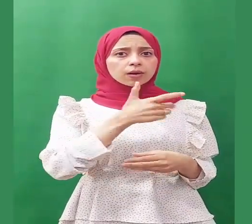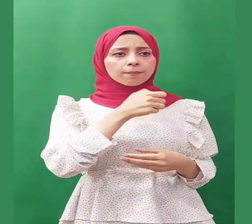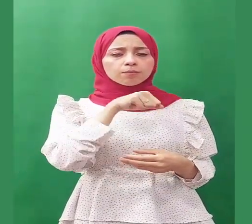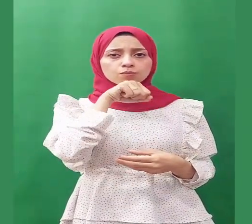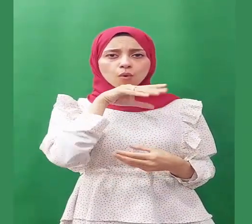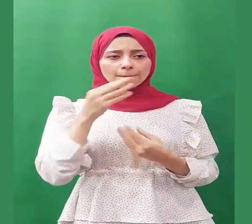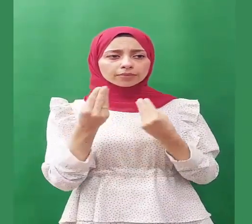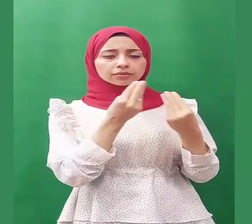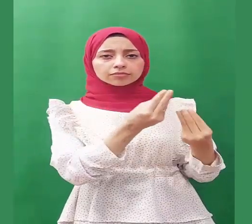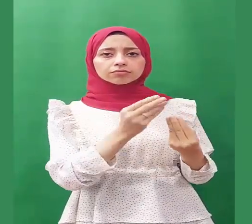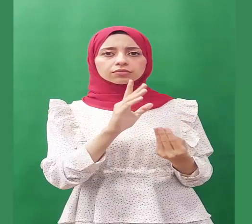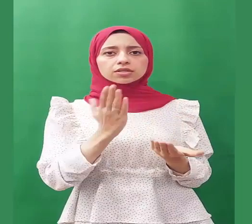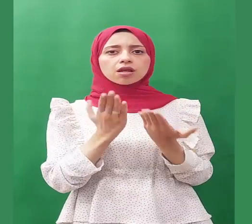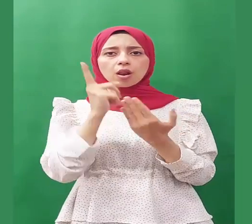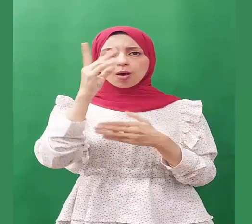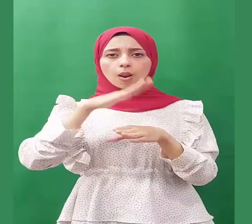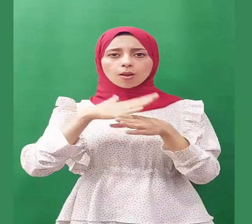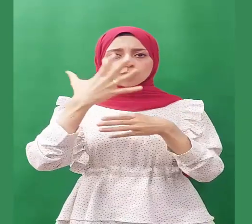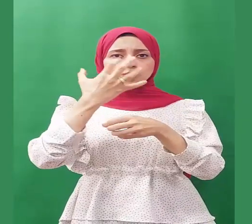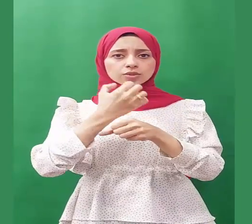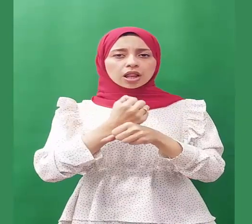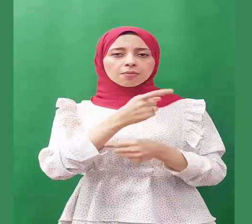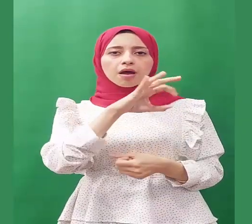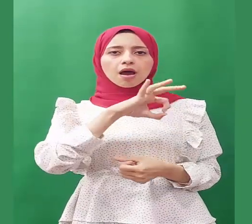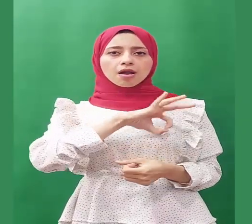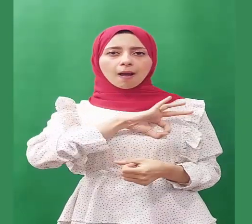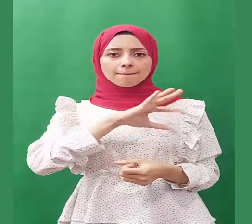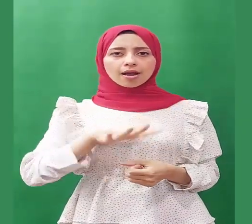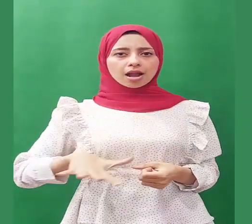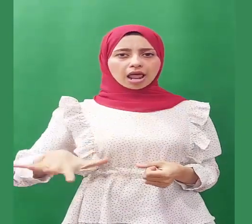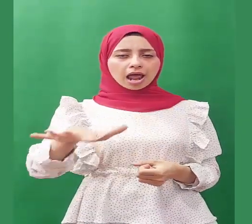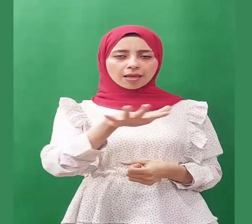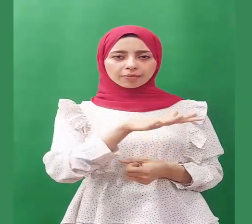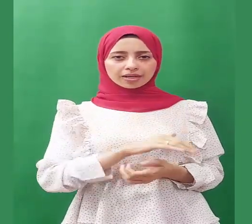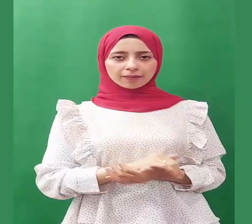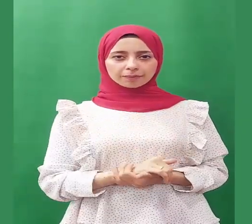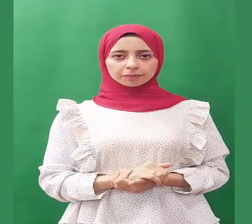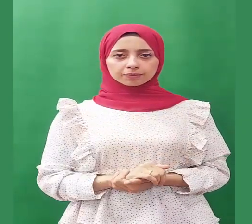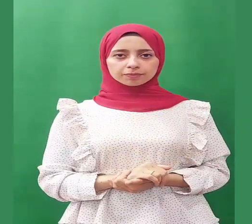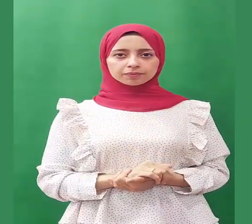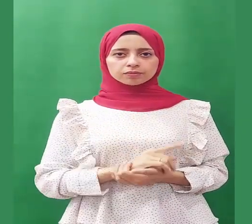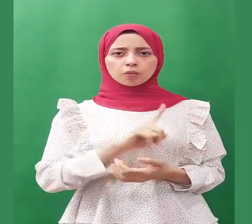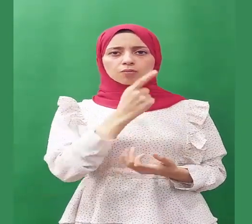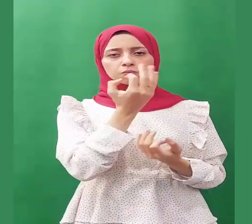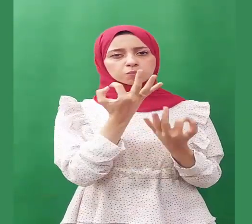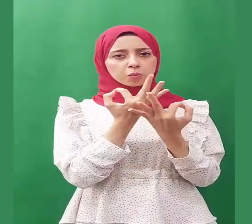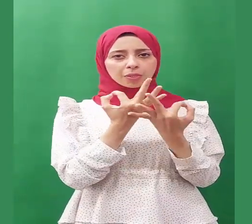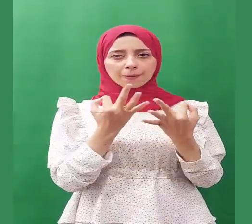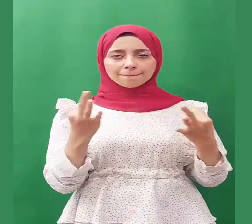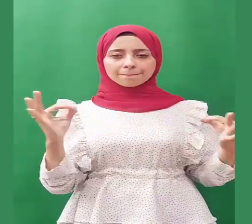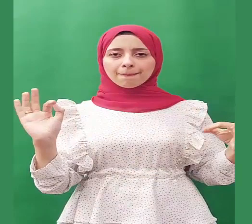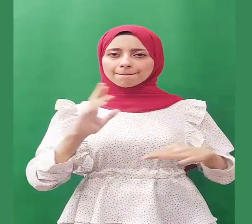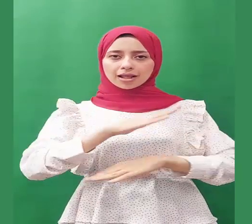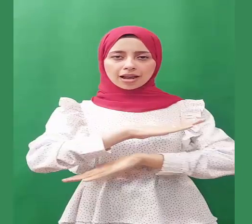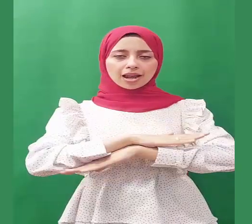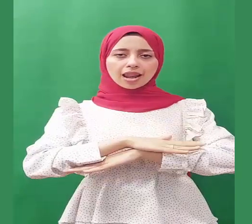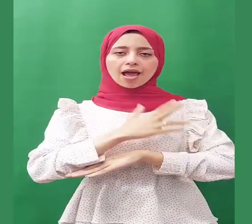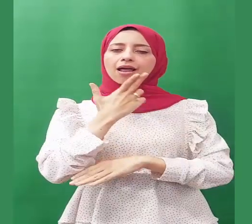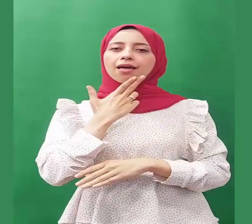محمدا صلى الله عليه وسلم رحمه للعالمين ومتمما لمكارم الاخلاق